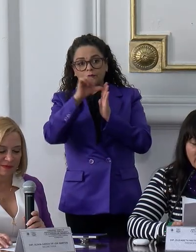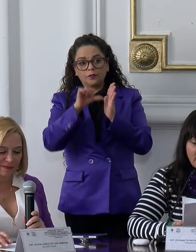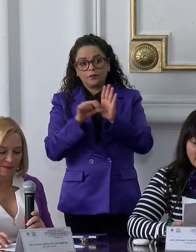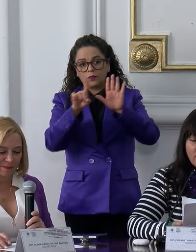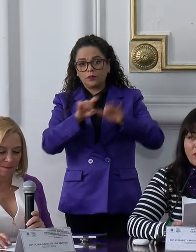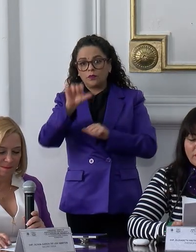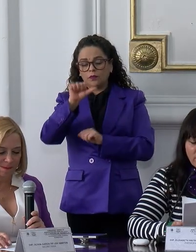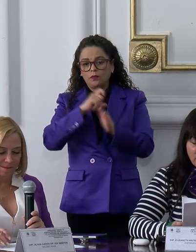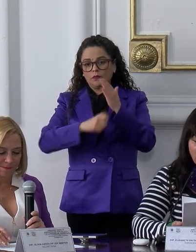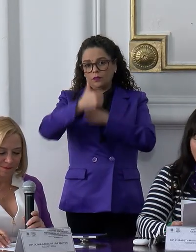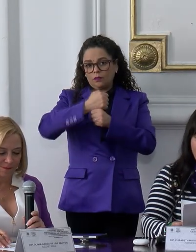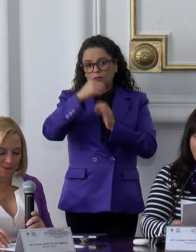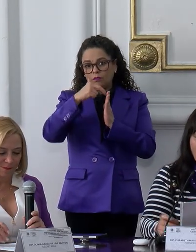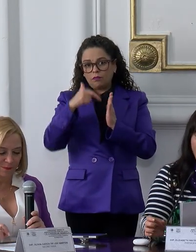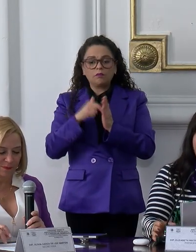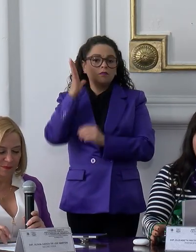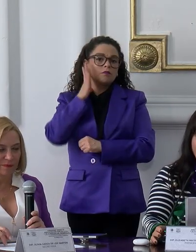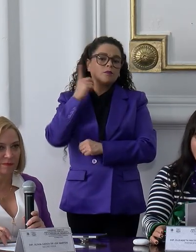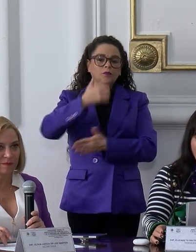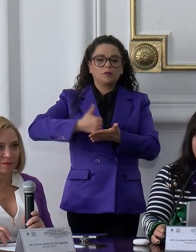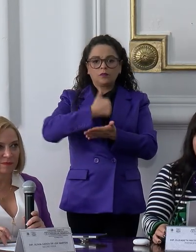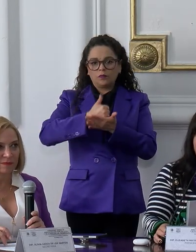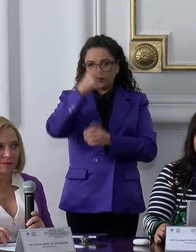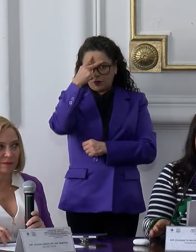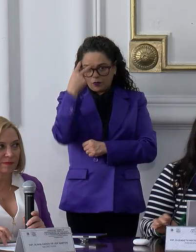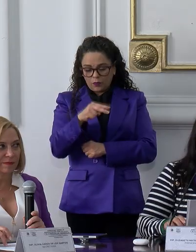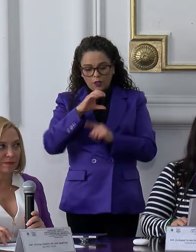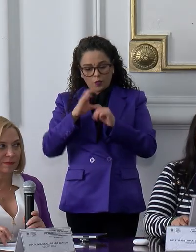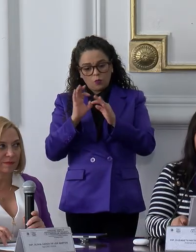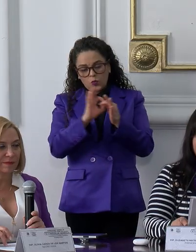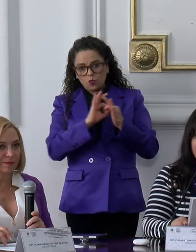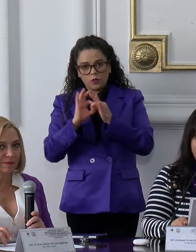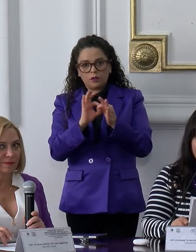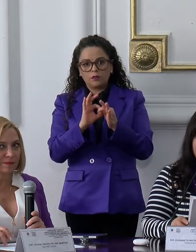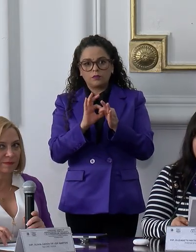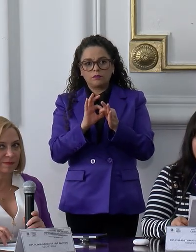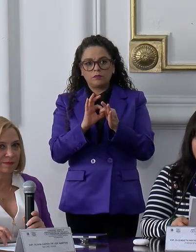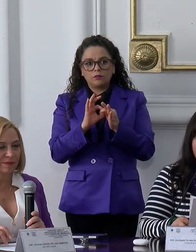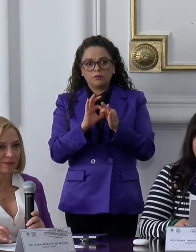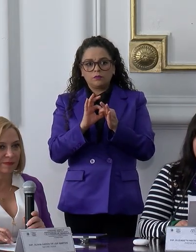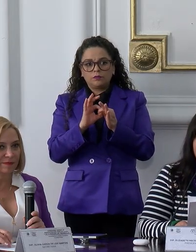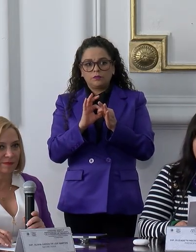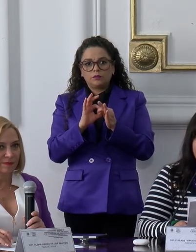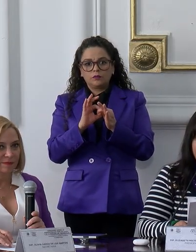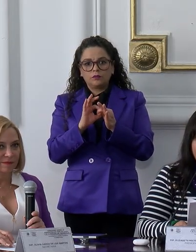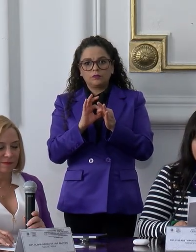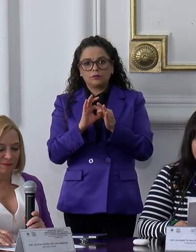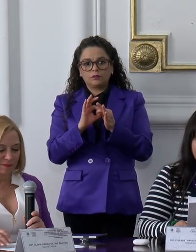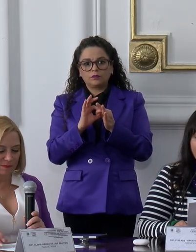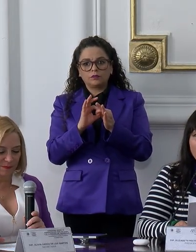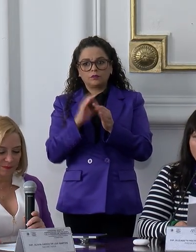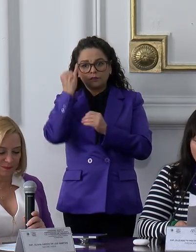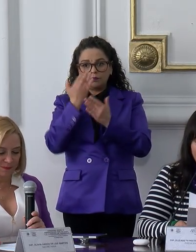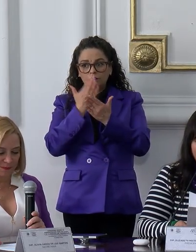sexta del reglamento del Congreso de la Ciudad de México, estas comisiones unidas someten a consideración de esta soberanía el presente